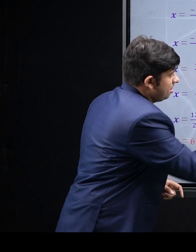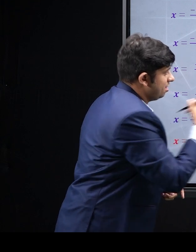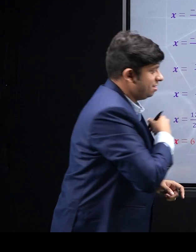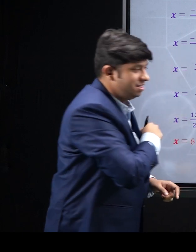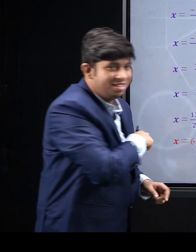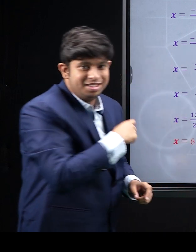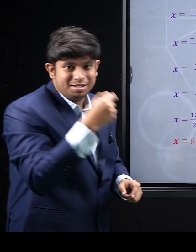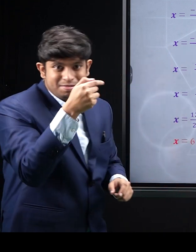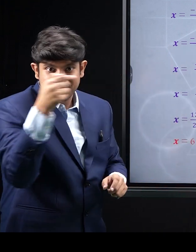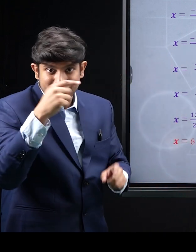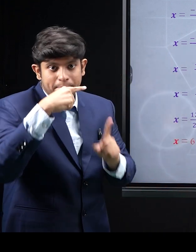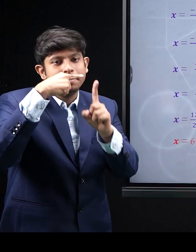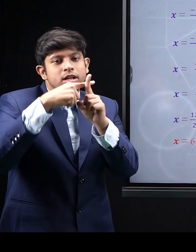కామా మైనస్ 54.